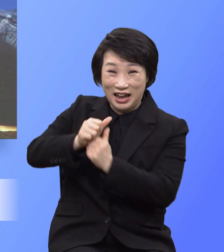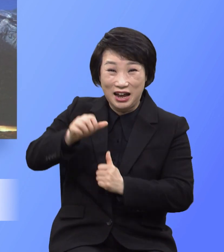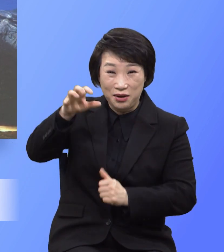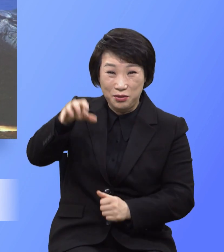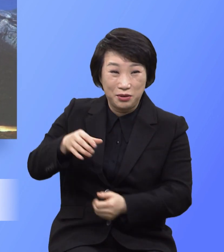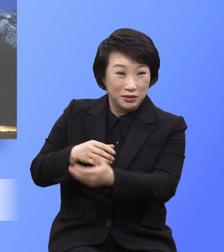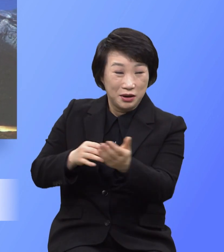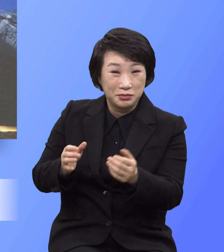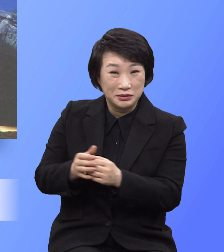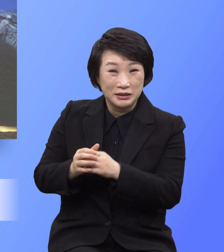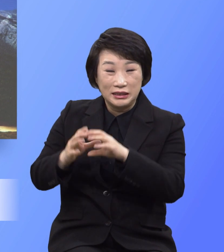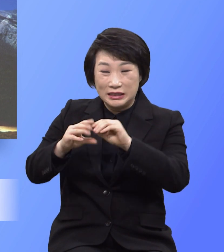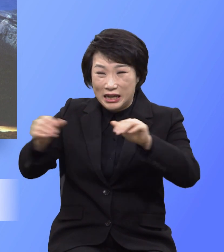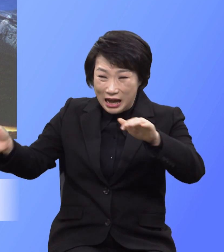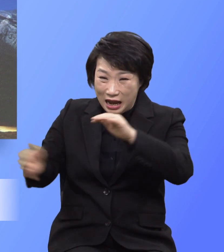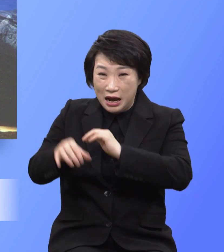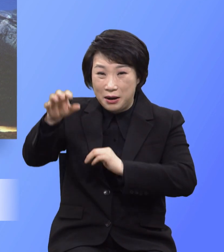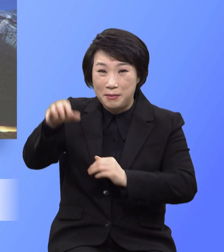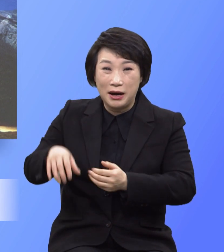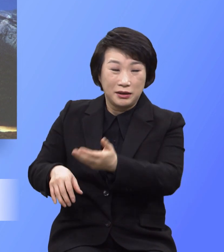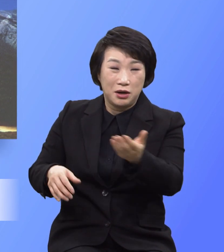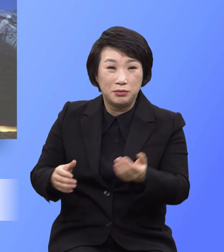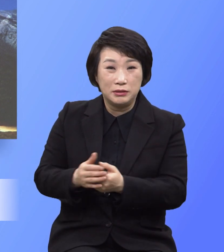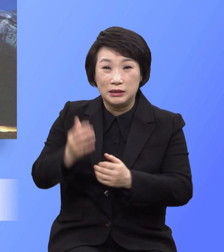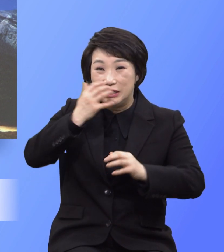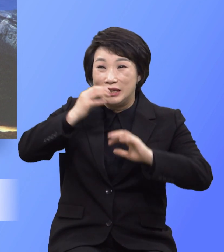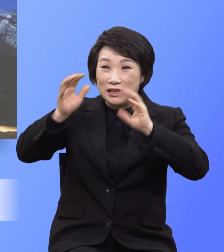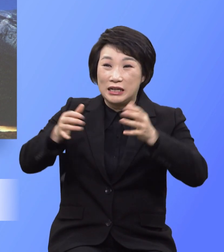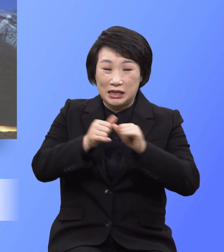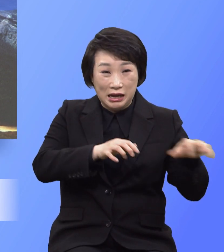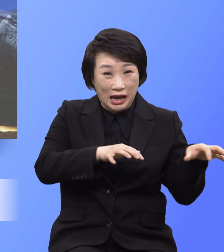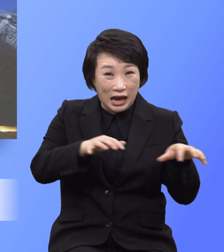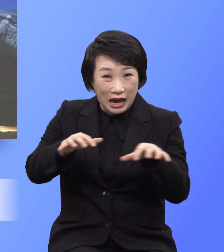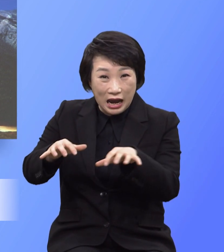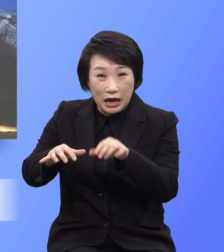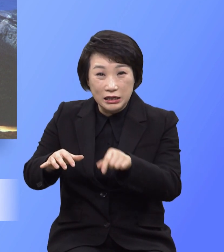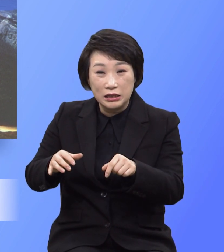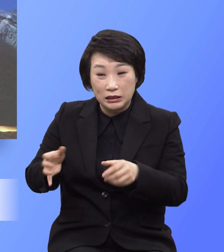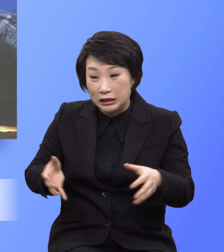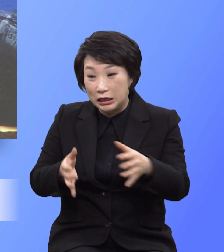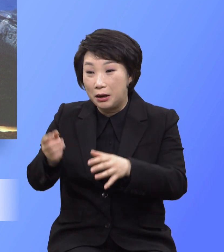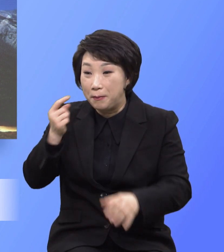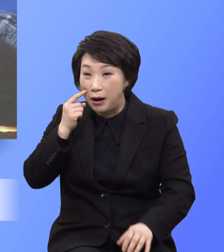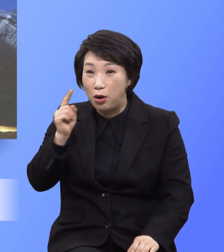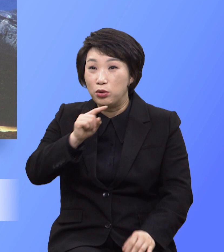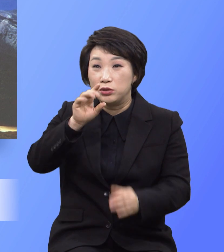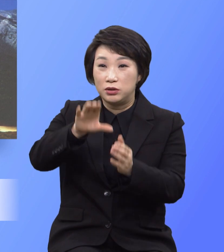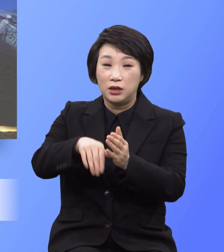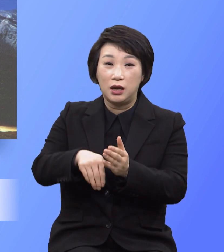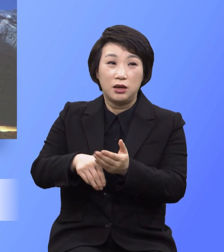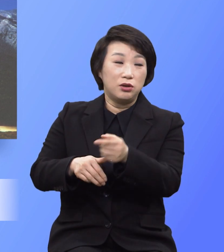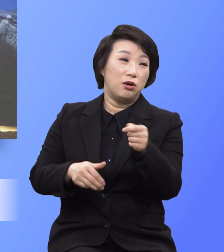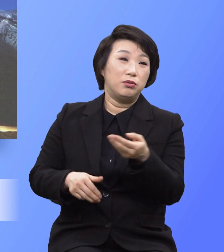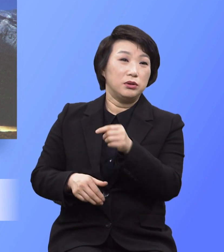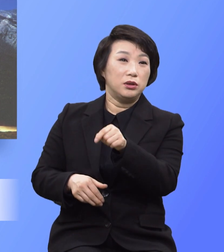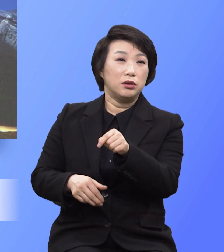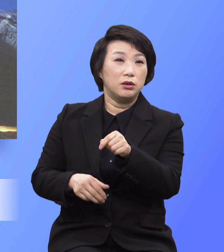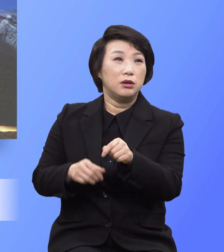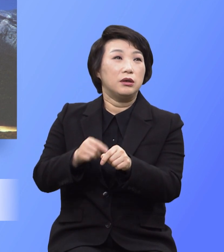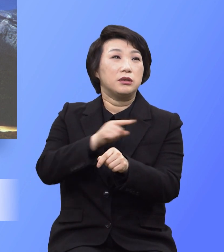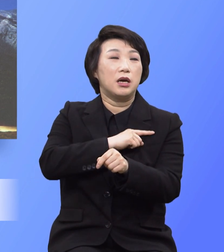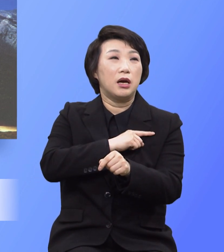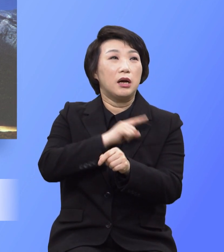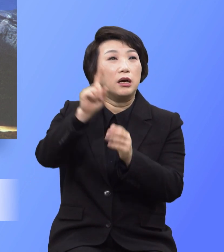사막 한가운데 이스라엘 백성이 건너온 그 길을 보면 어떤 때는